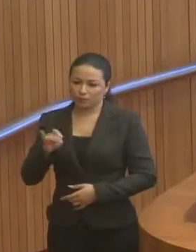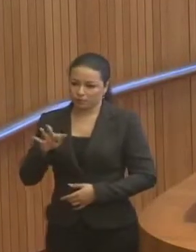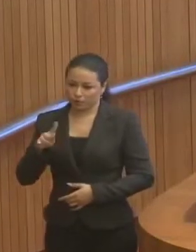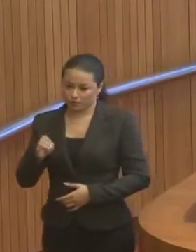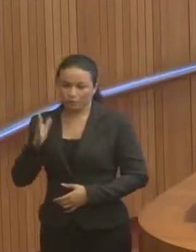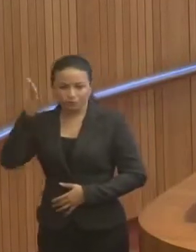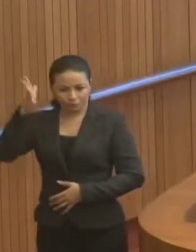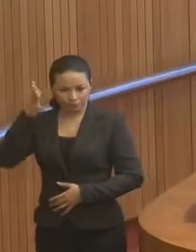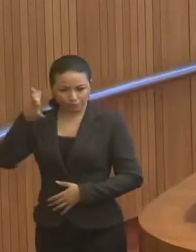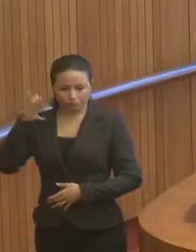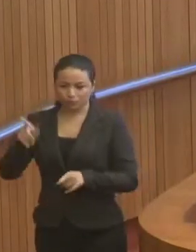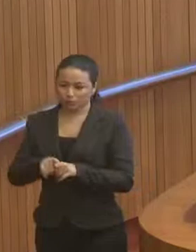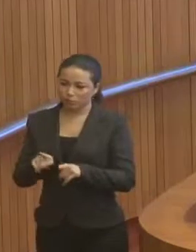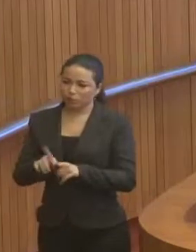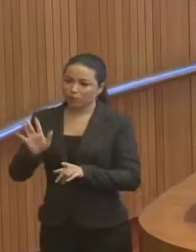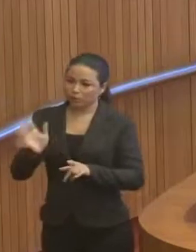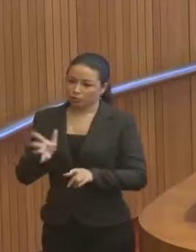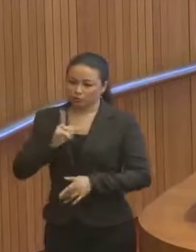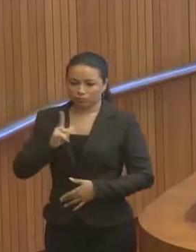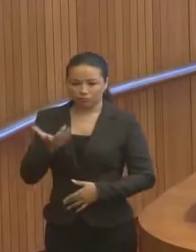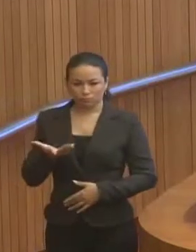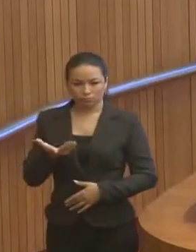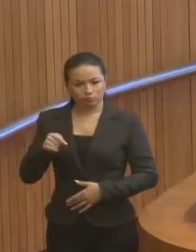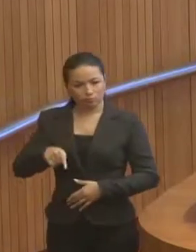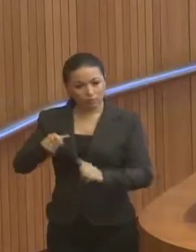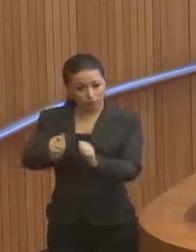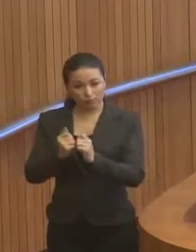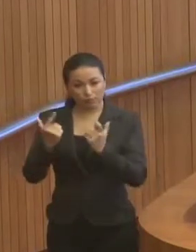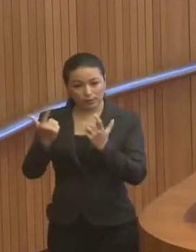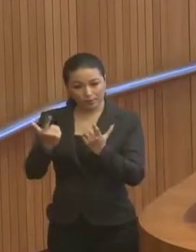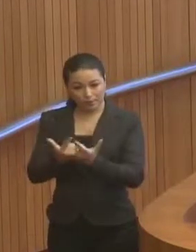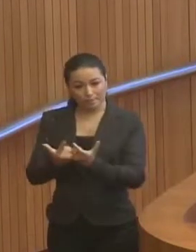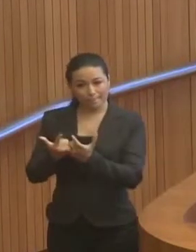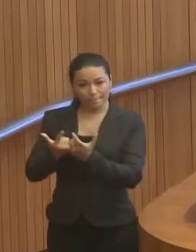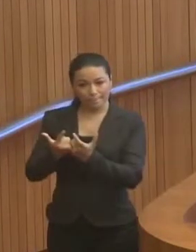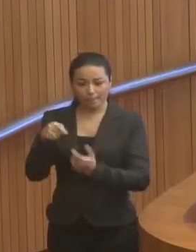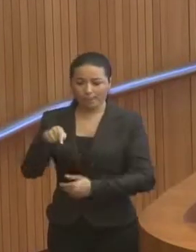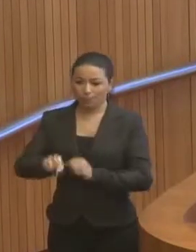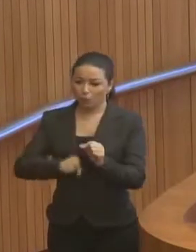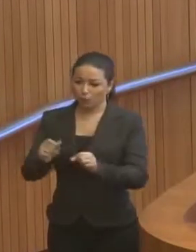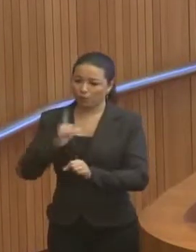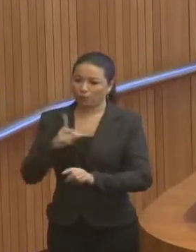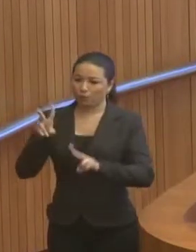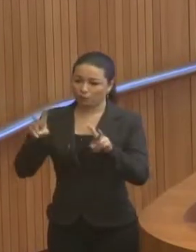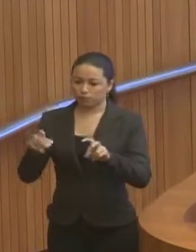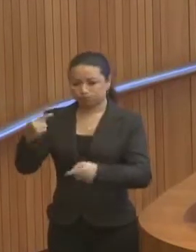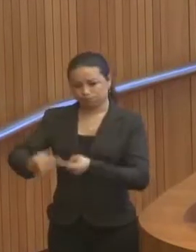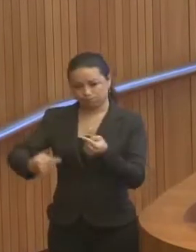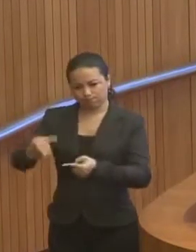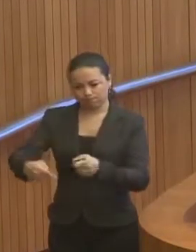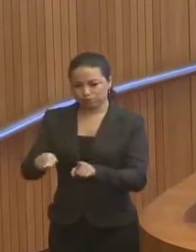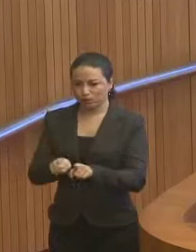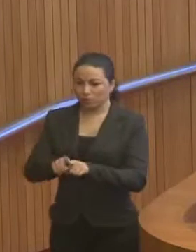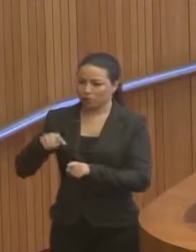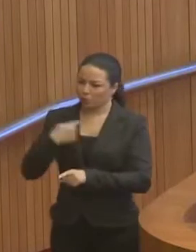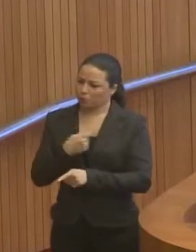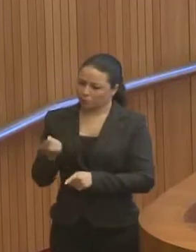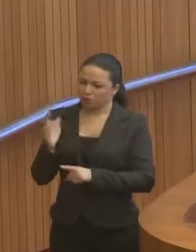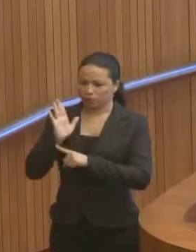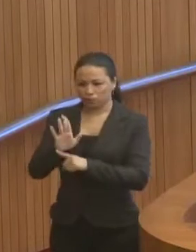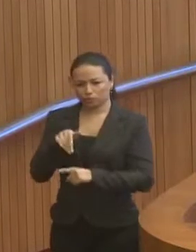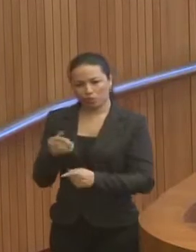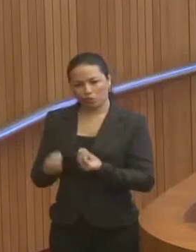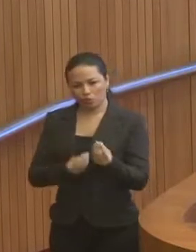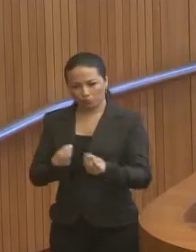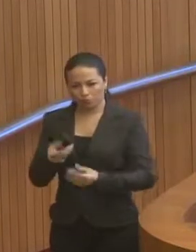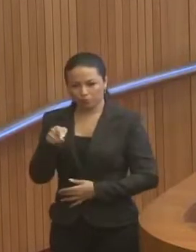exatamente colocar a nossa casa aqui, trazer esse debate para a nossa casa e nós podemos contribuir de alguma forma. Eu concordo com a